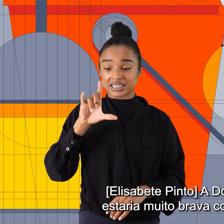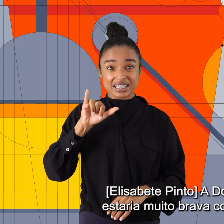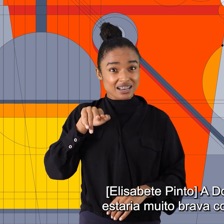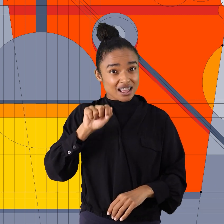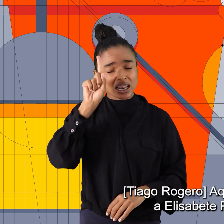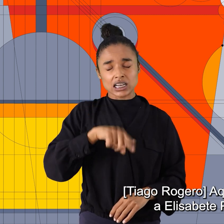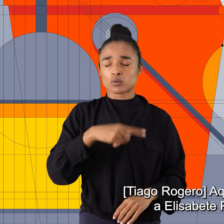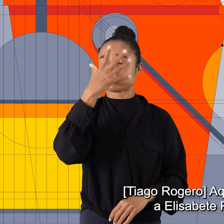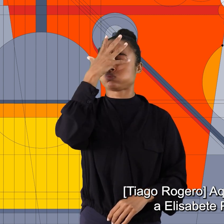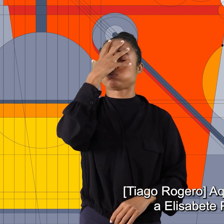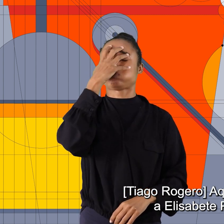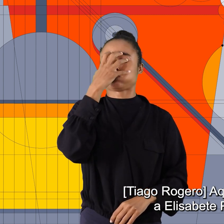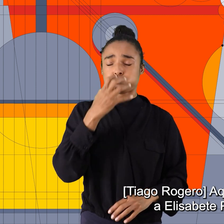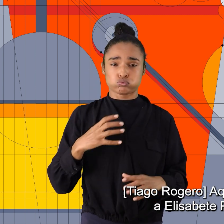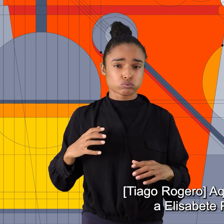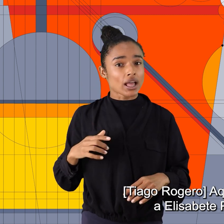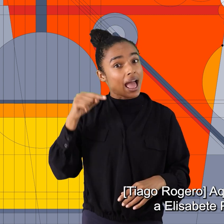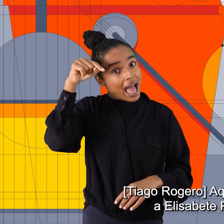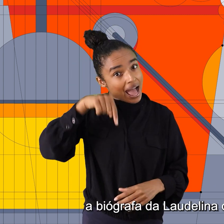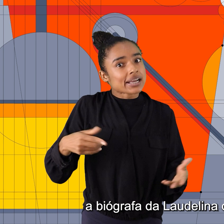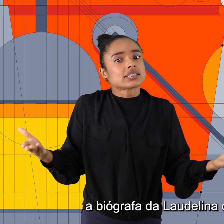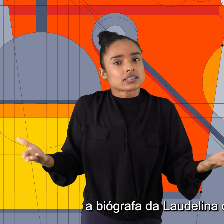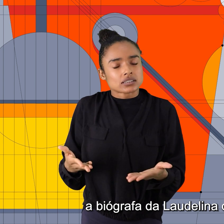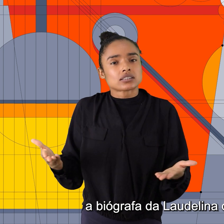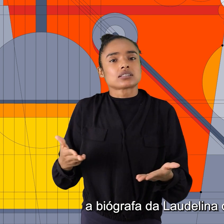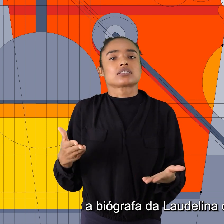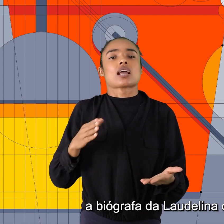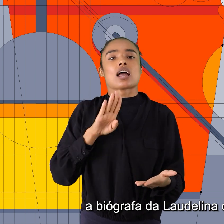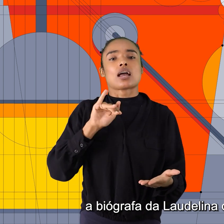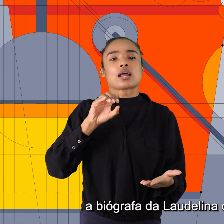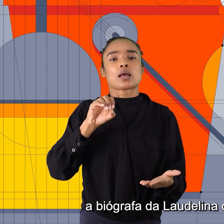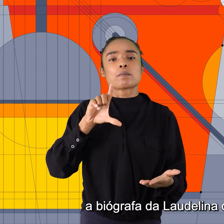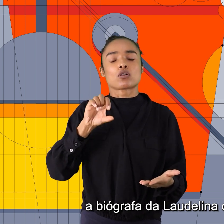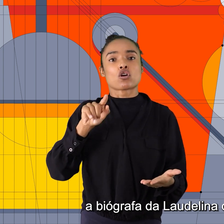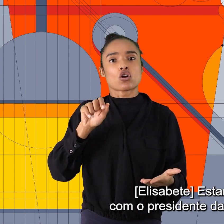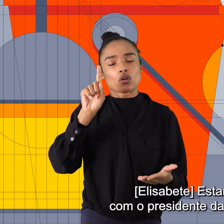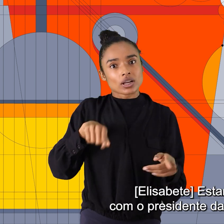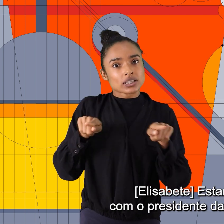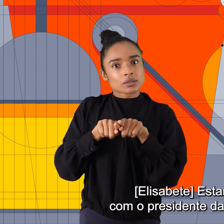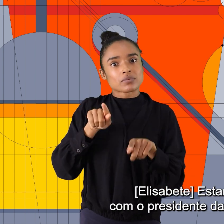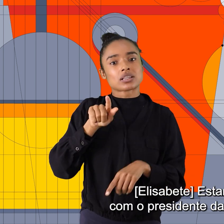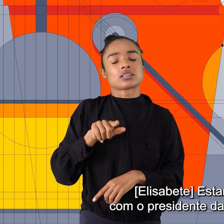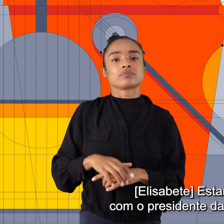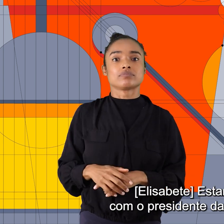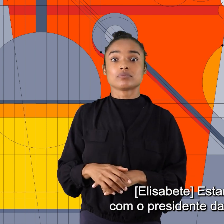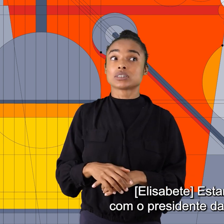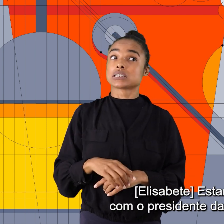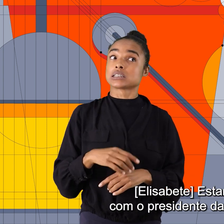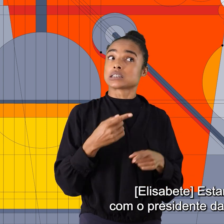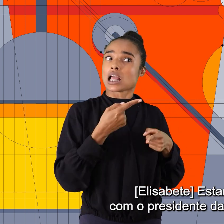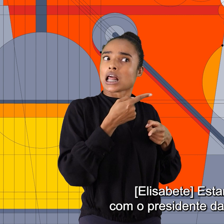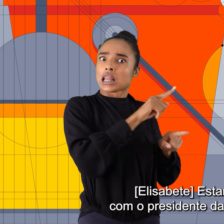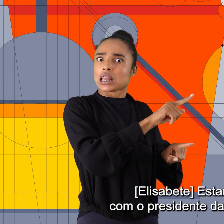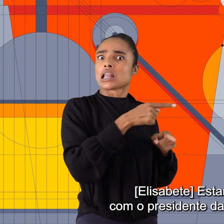tudo isso. Aqui de novo a Elizabeth Pinto, a biógrafa da Laudelina de Campos Melo. Estaria brava com